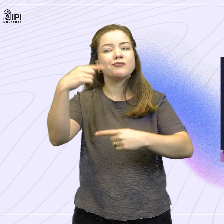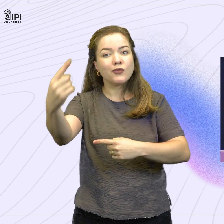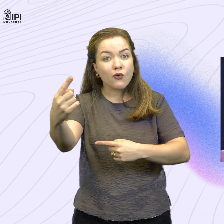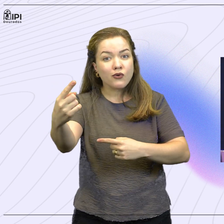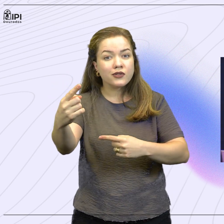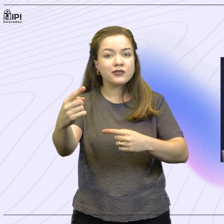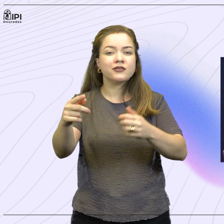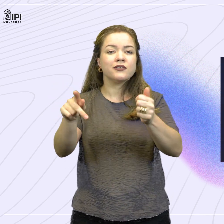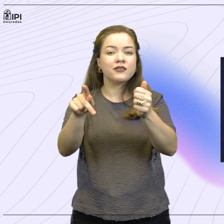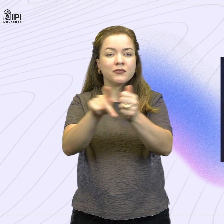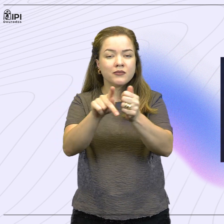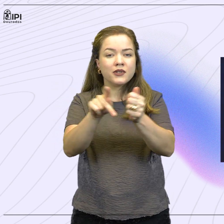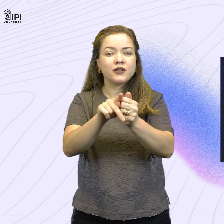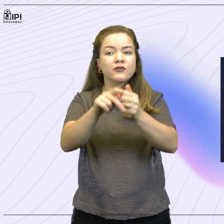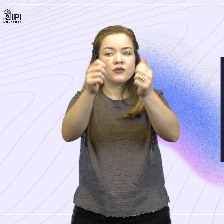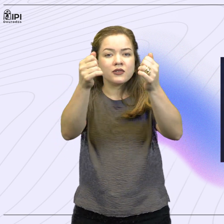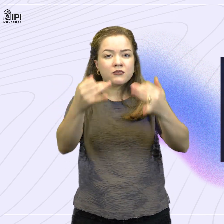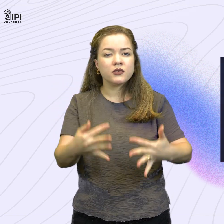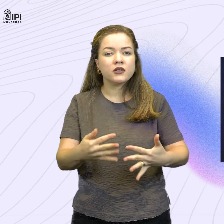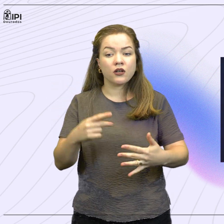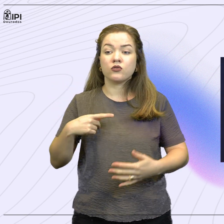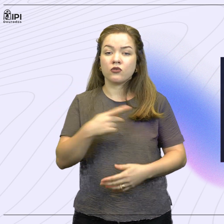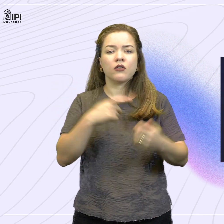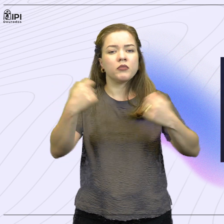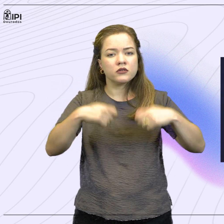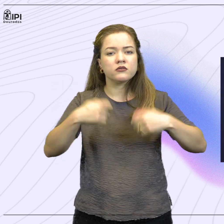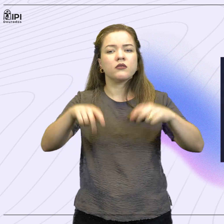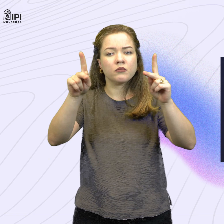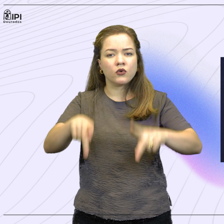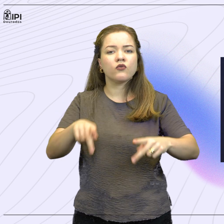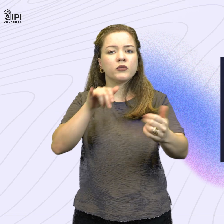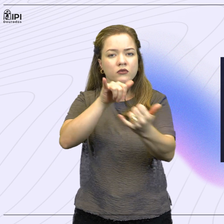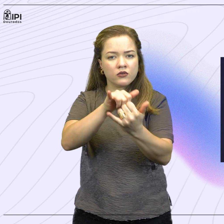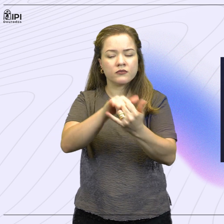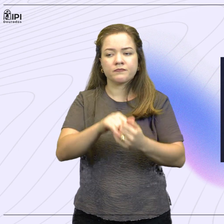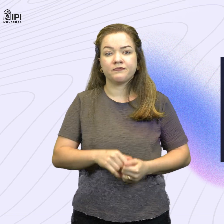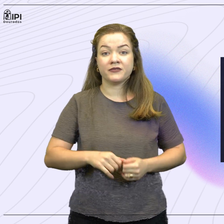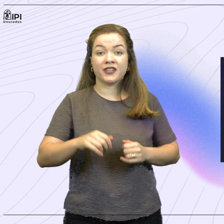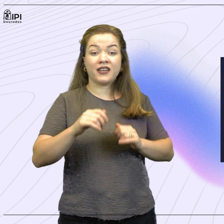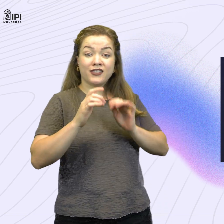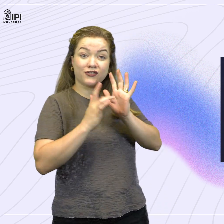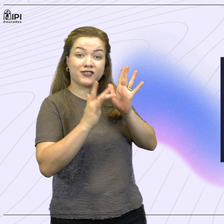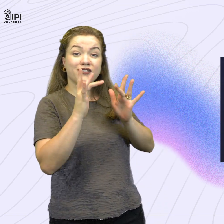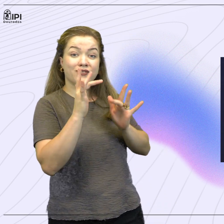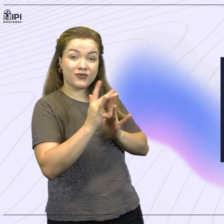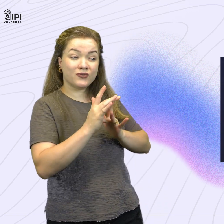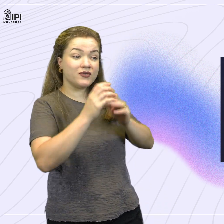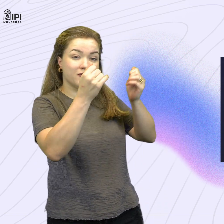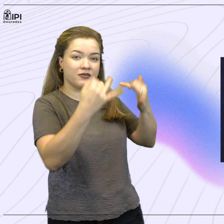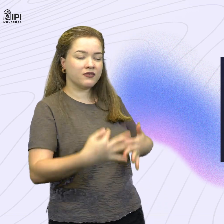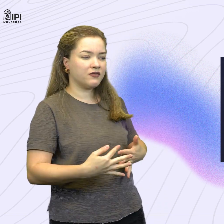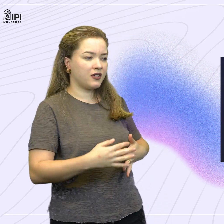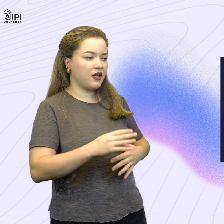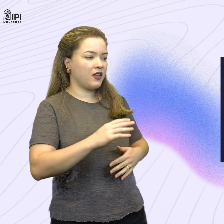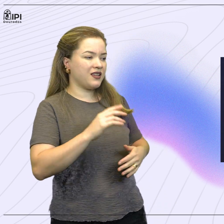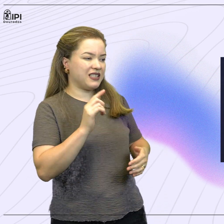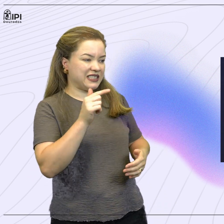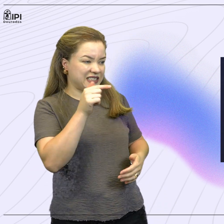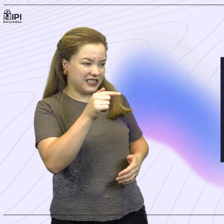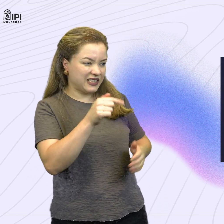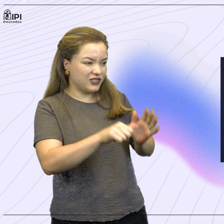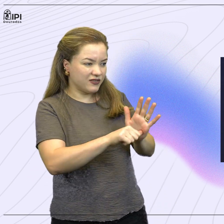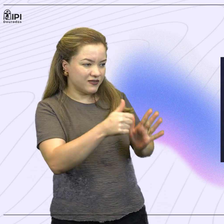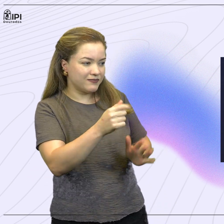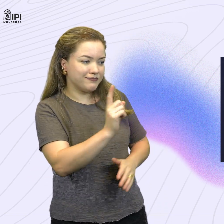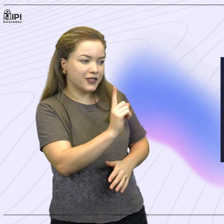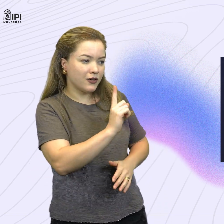perdoador. Jesus responde, e ele fala: até 7 vezes? Jesus então responde: não digo que você perdoe até 7 vezes, mas 70 vezes